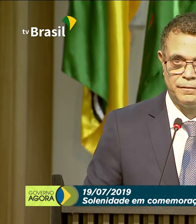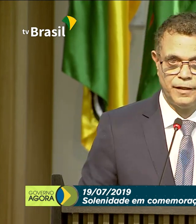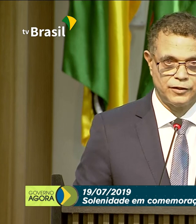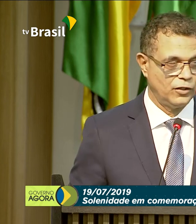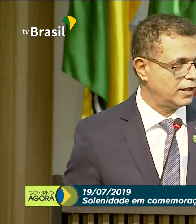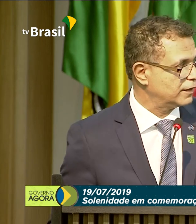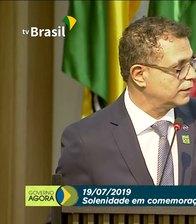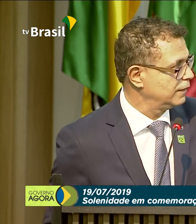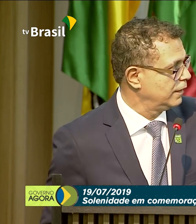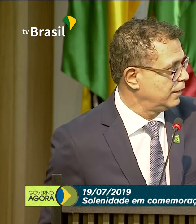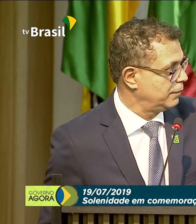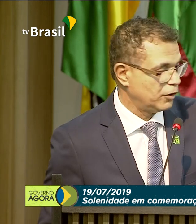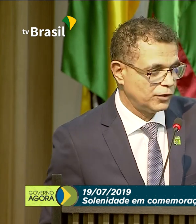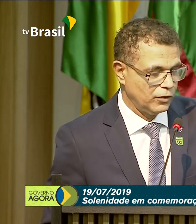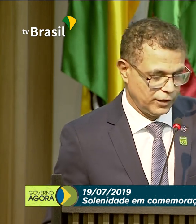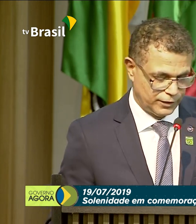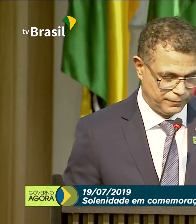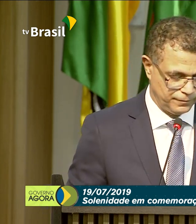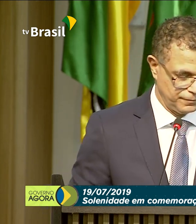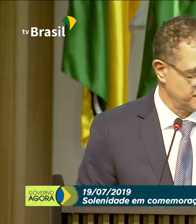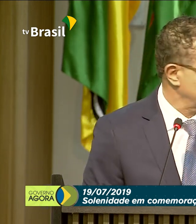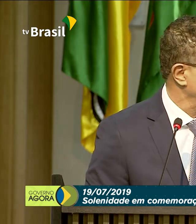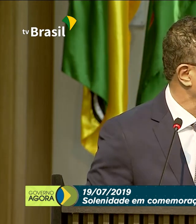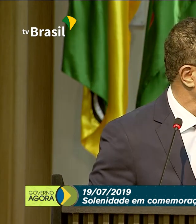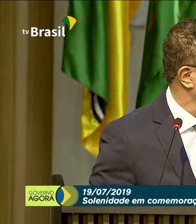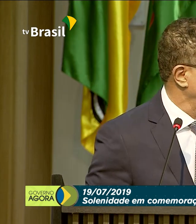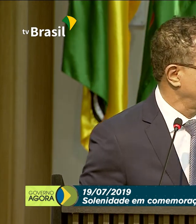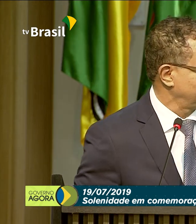desportistas, minhas senhoras, meus senhores.